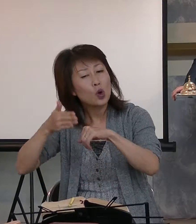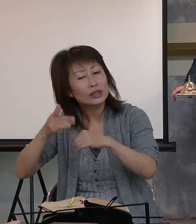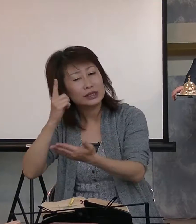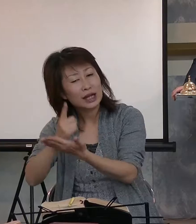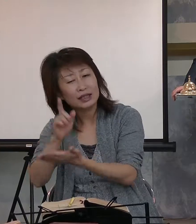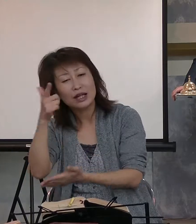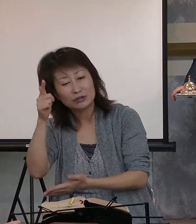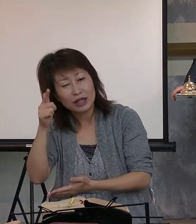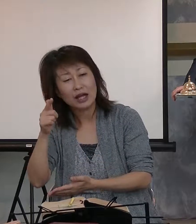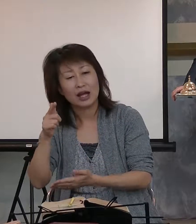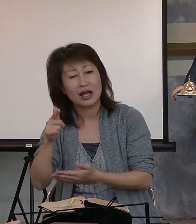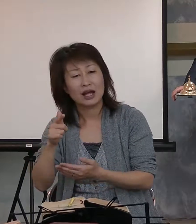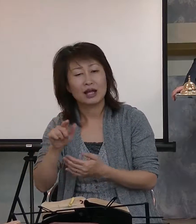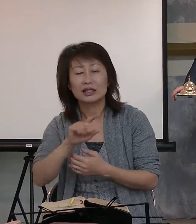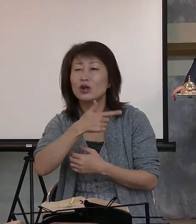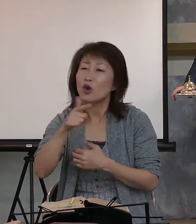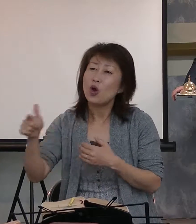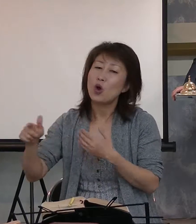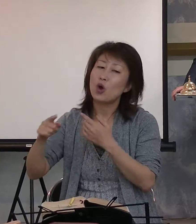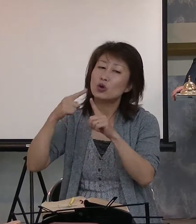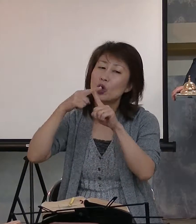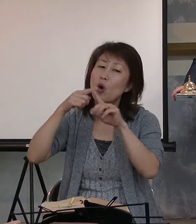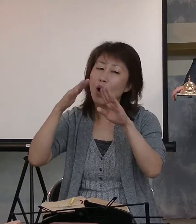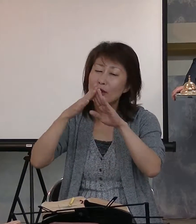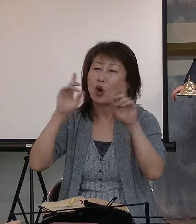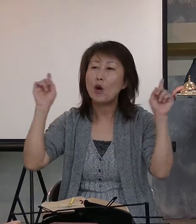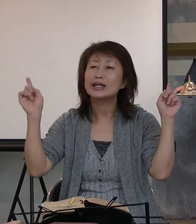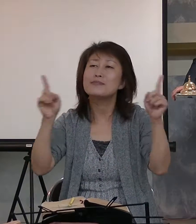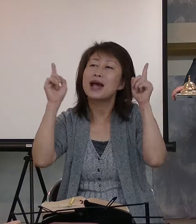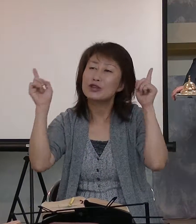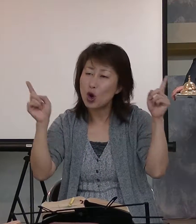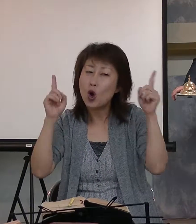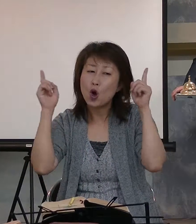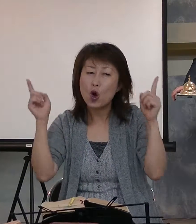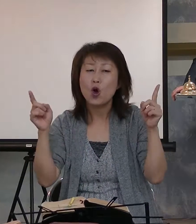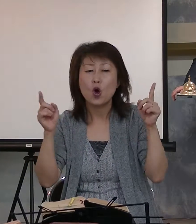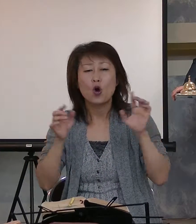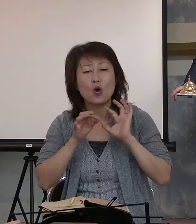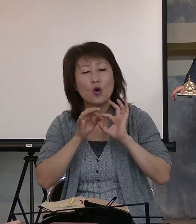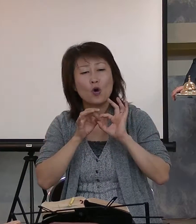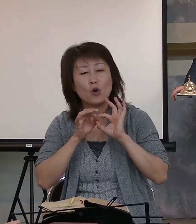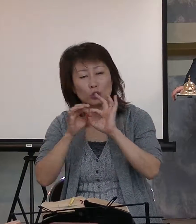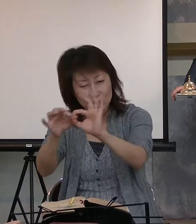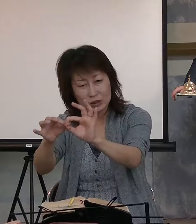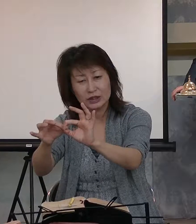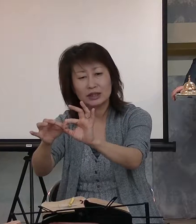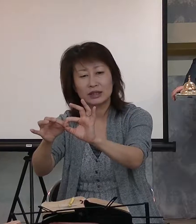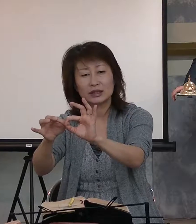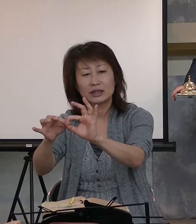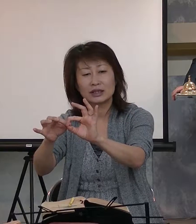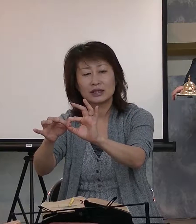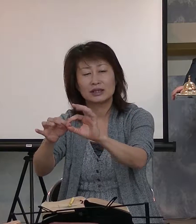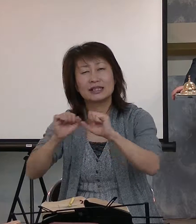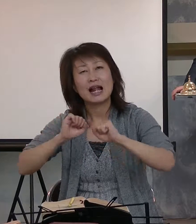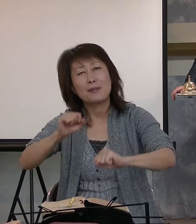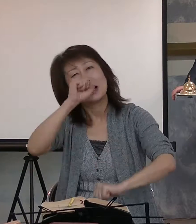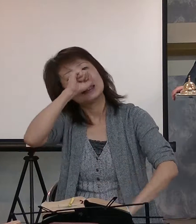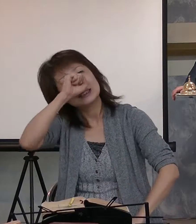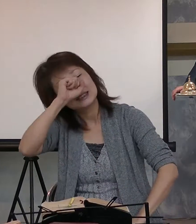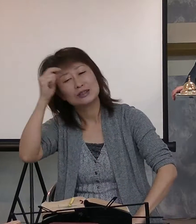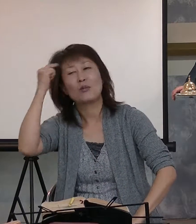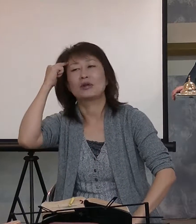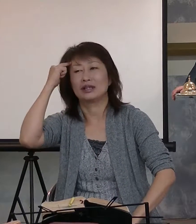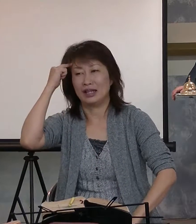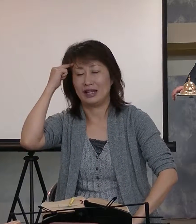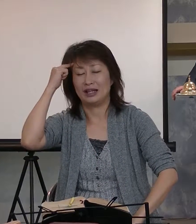な教会でのイベントを継続的にやっていきたいなと願